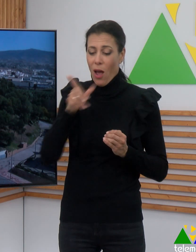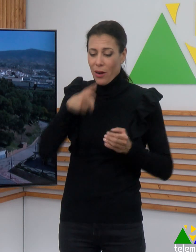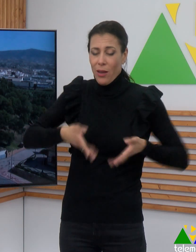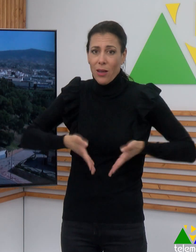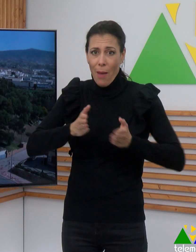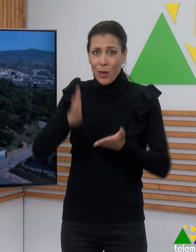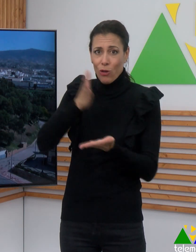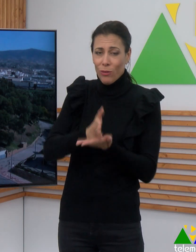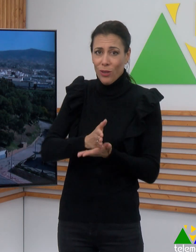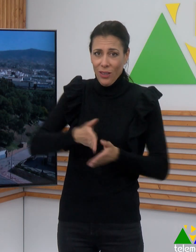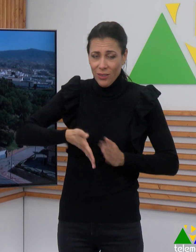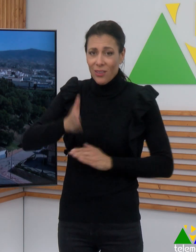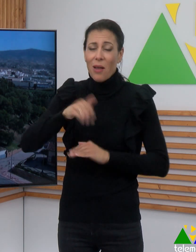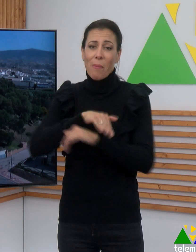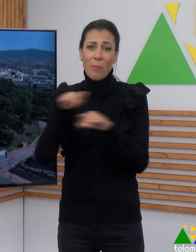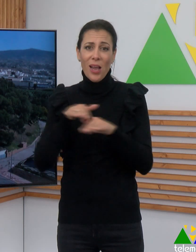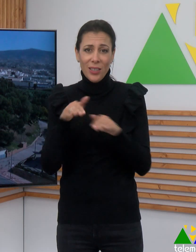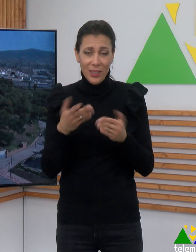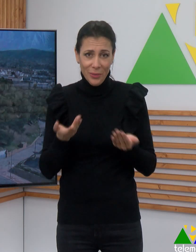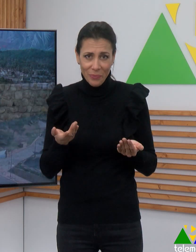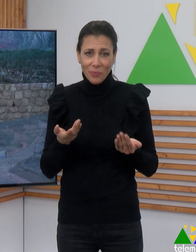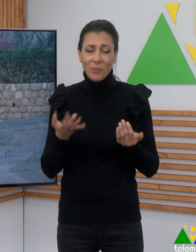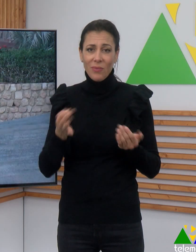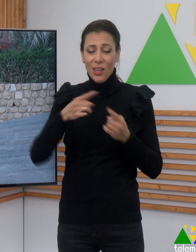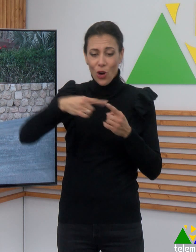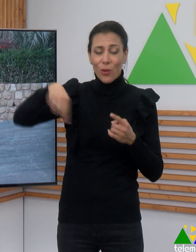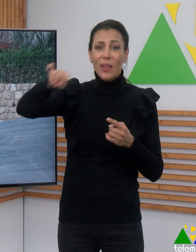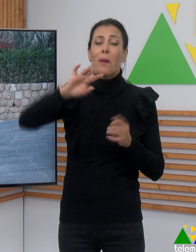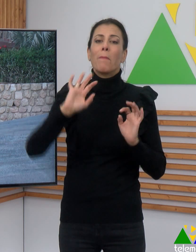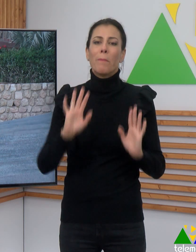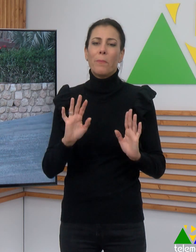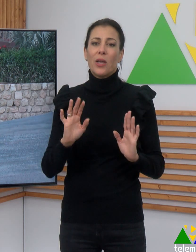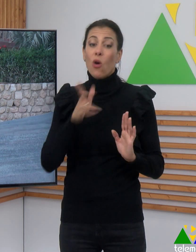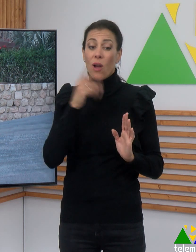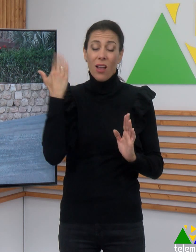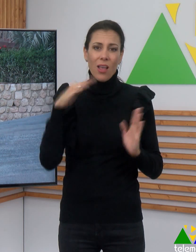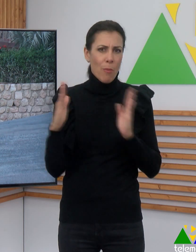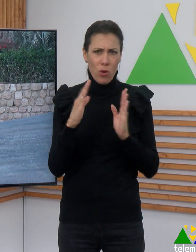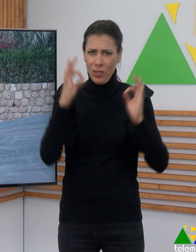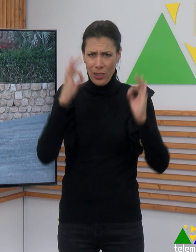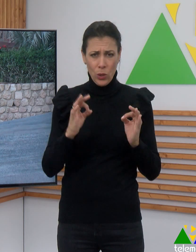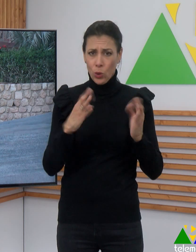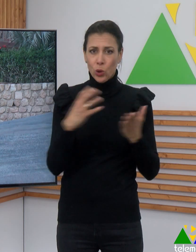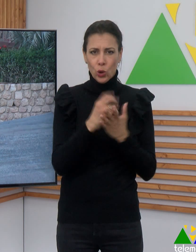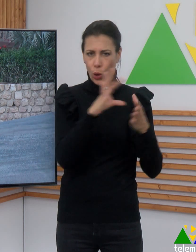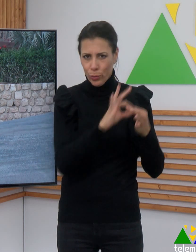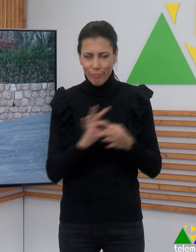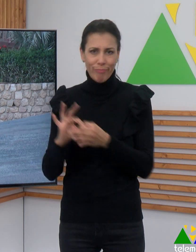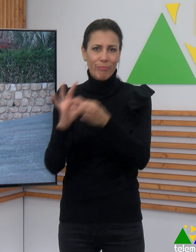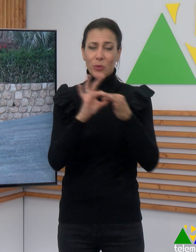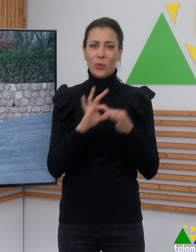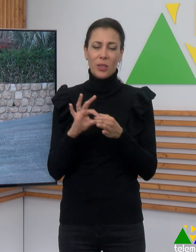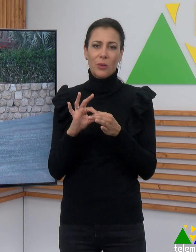camino este que bordea el cerro, pero en su época debió estar todo prácticamente